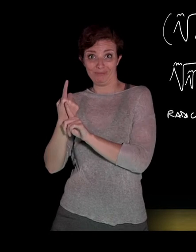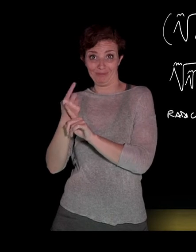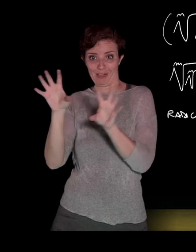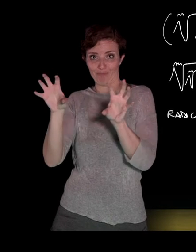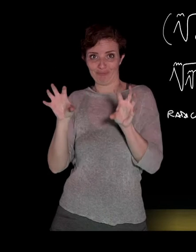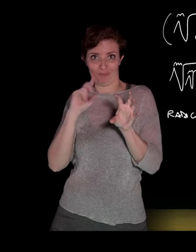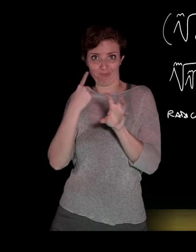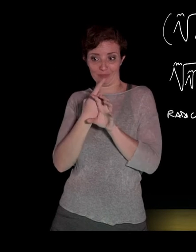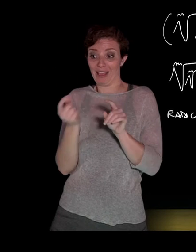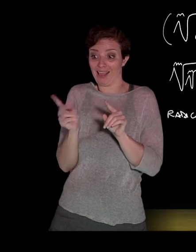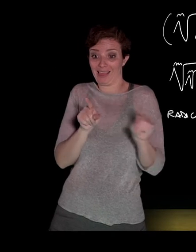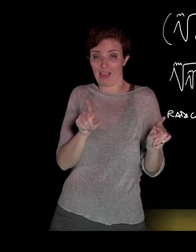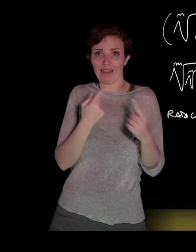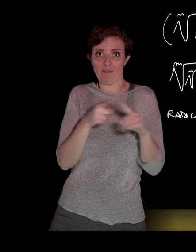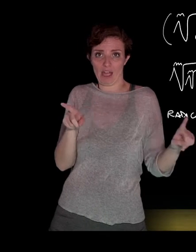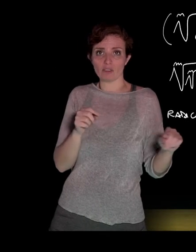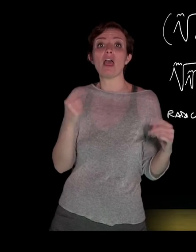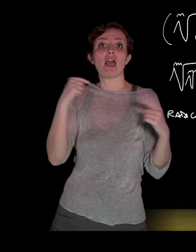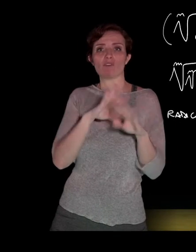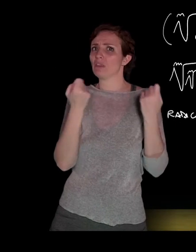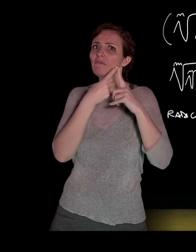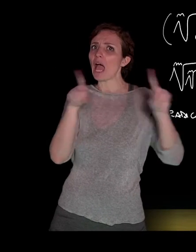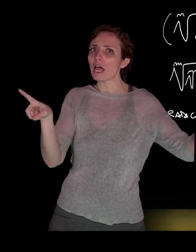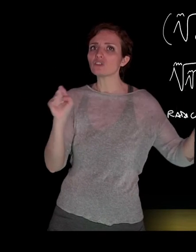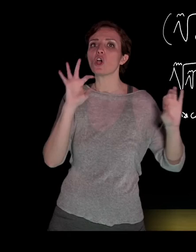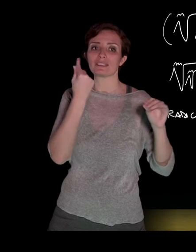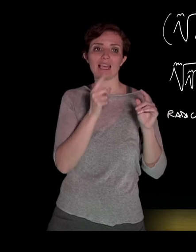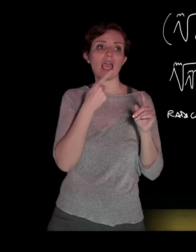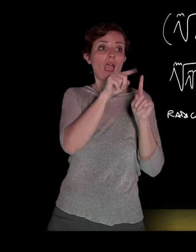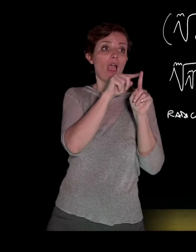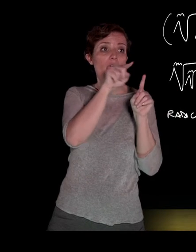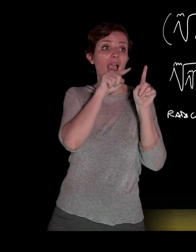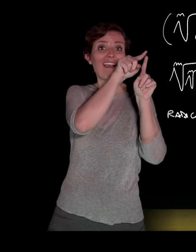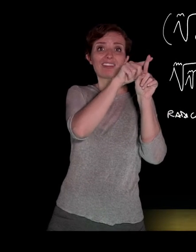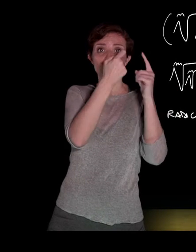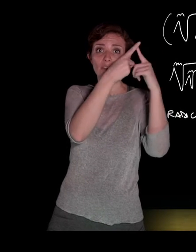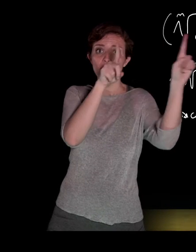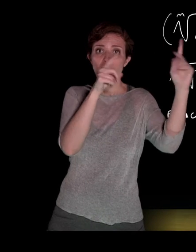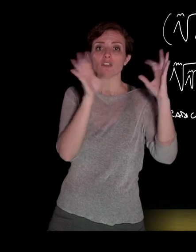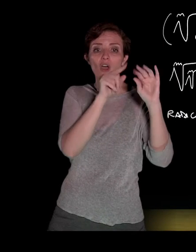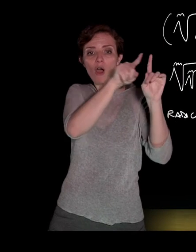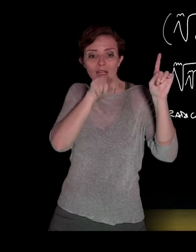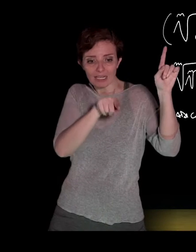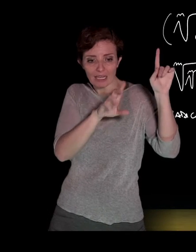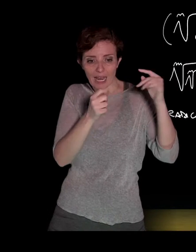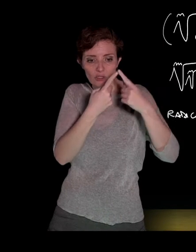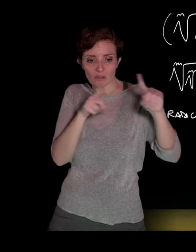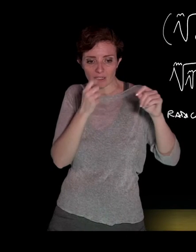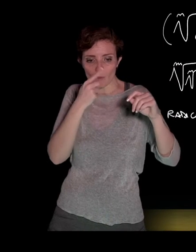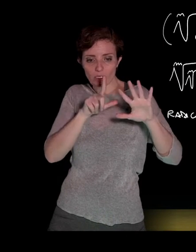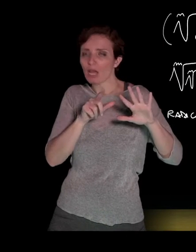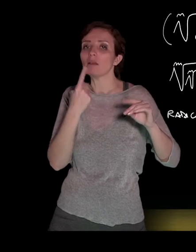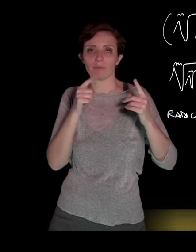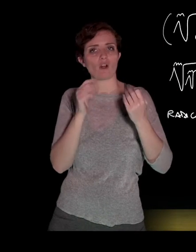che ha un indice diverso per esempio 3 oppure un radicando diverso per esempio nel caso in cui radicali siano simili è possibile applicare